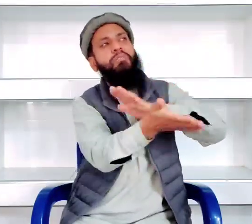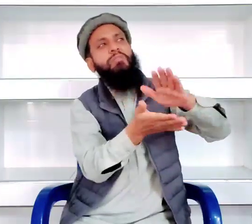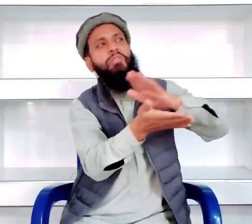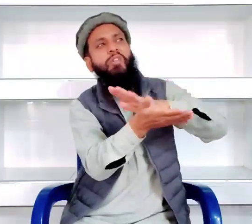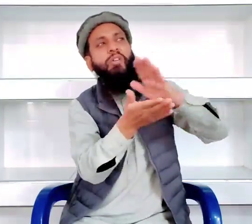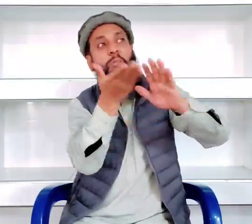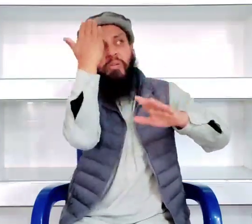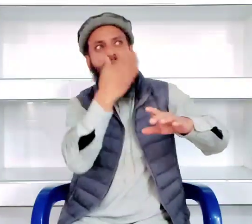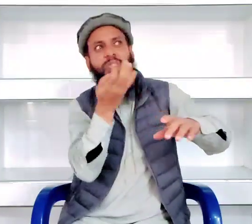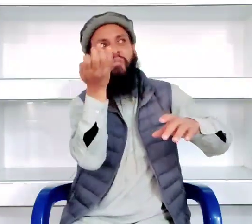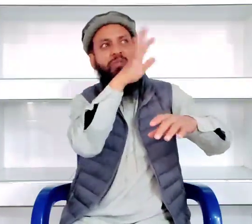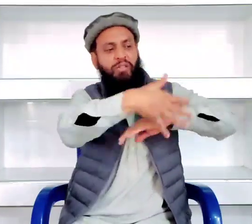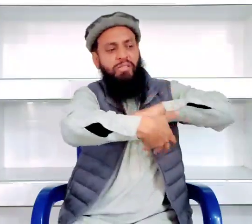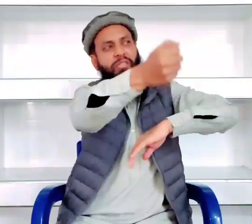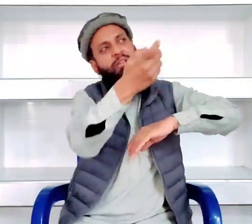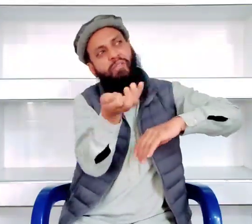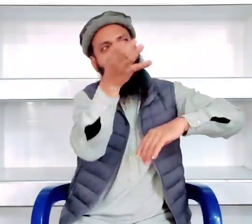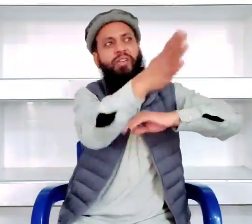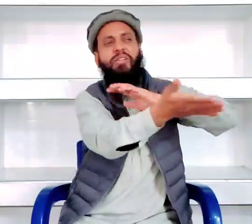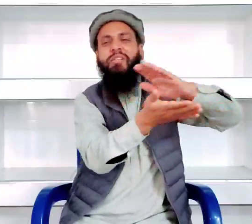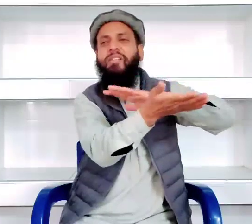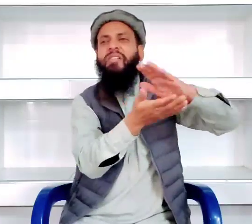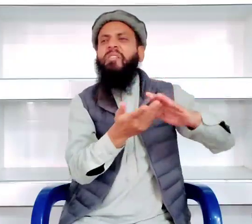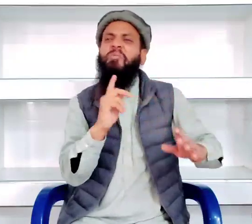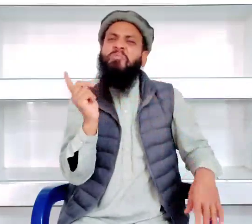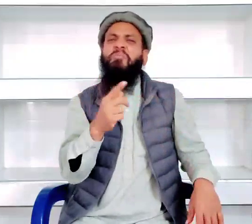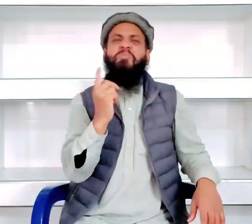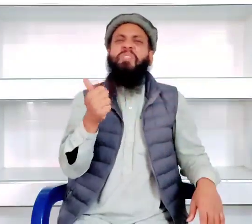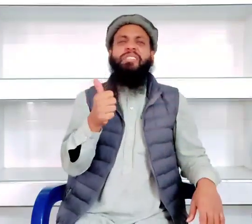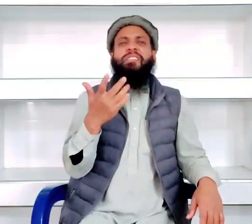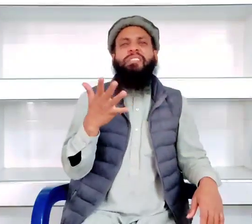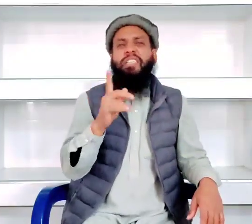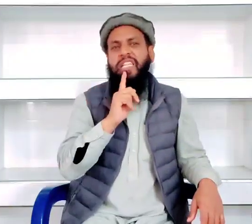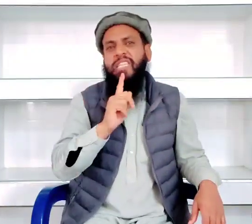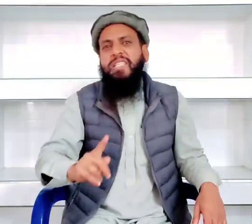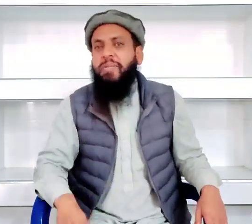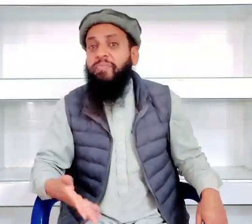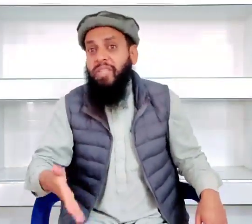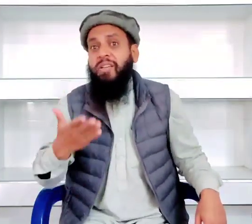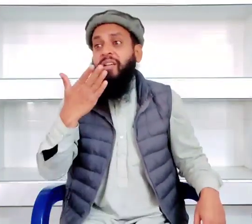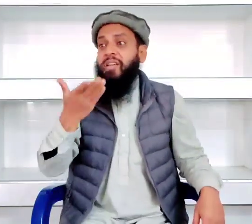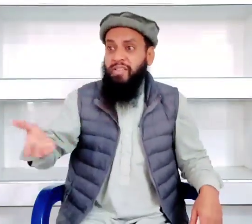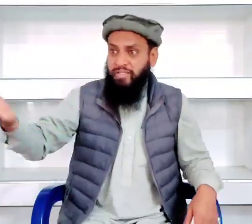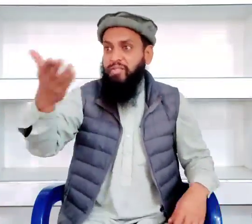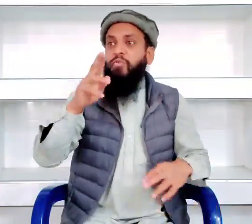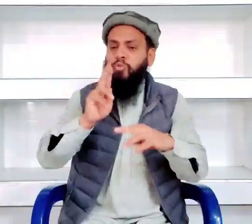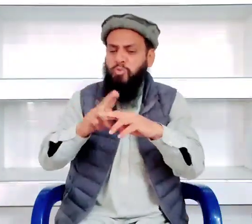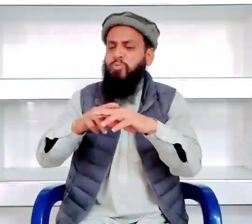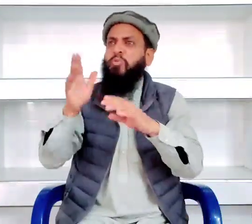ਔਰ ਜਹਾਲਤ ਵਾਲੇ ਹੋਏਗਾ ਇਸ ਵਾਸਤੇ ਸਾਰੇ ਤੁਹਾਡੇ ਵਰਗੇ ਦੋਸਤ ਜਿਹੜੇ ਤਾਉਨ ਕਰਦੇ ਨੇ ਯਕੀਨ ਕਰੋ ਇਹ ਬਹੁਤ ਬੜਾ ਸਦਕਾ ਜਾ ਰਹੀ ਹੈ ਜ਼ਰੂਰ ਕਰਕੇ ਜਾ ਜੀ